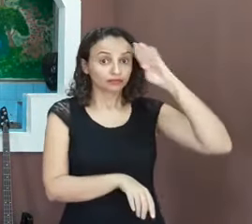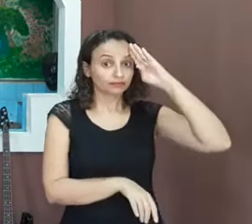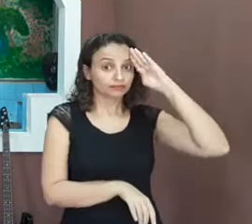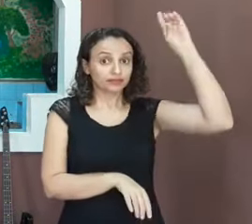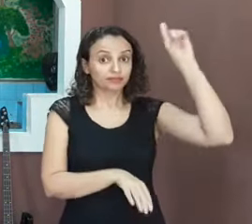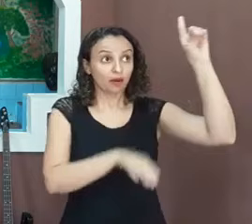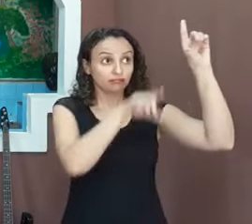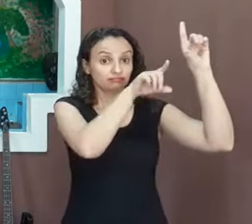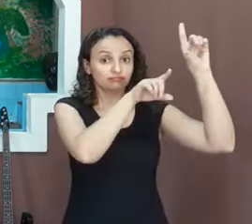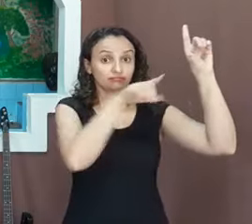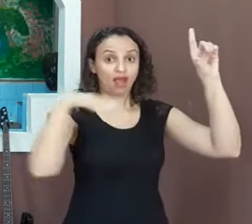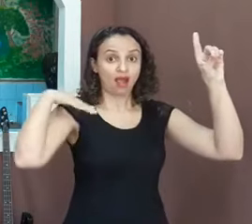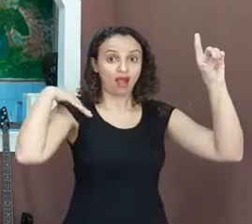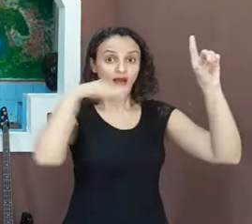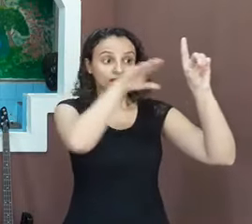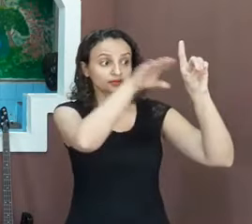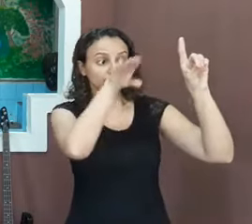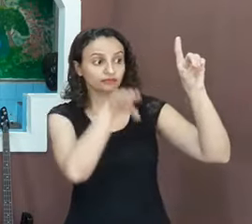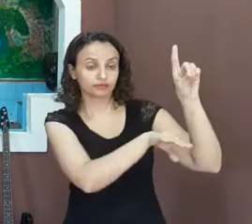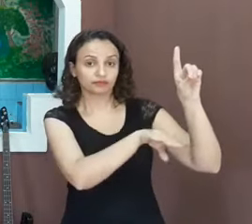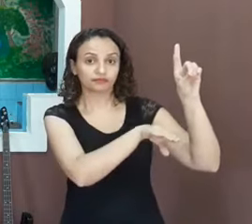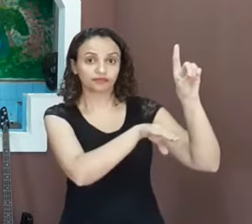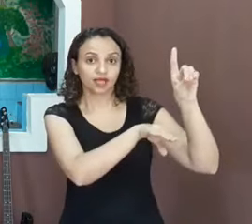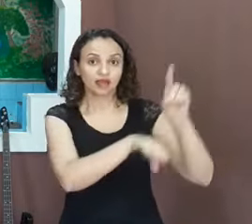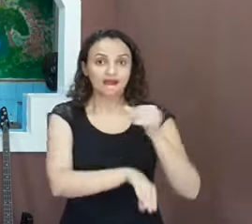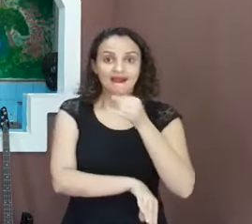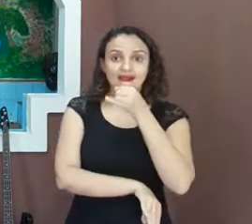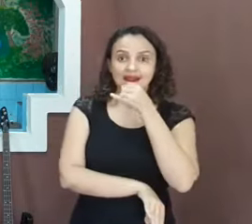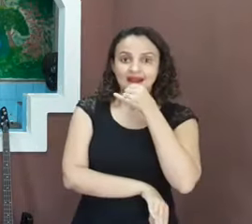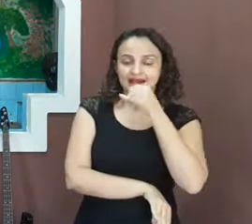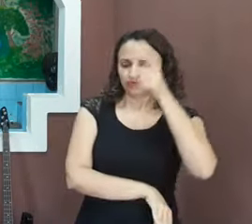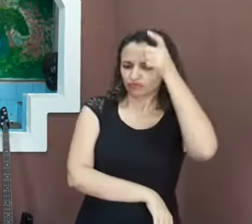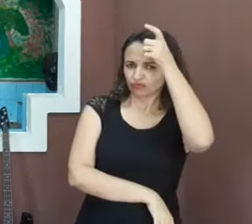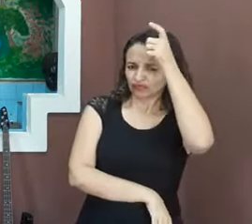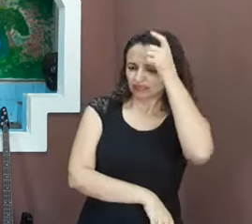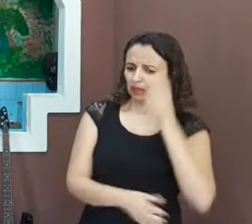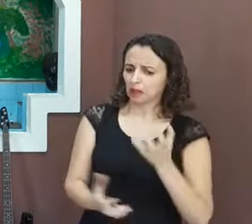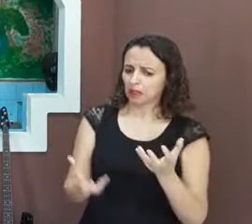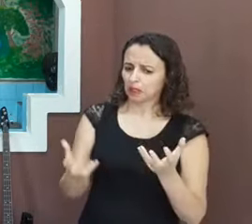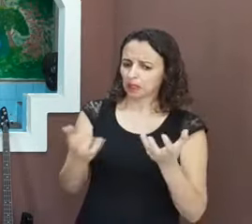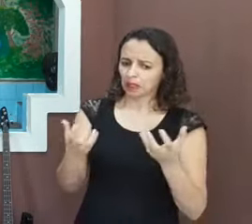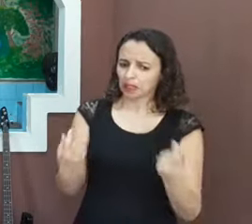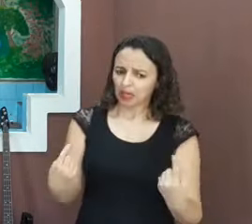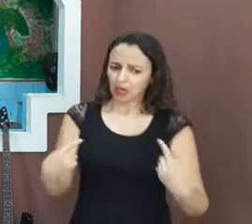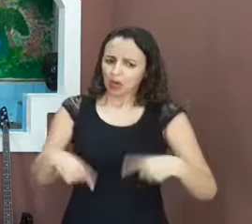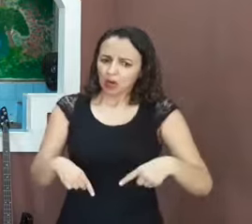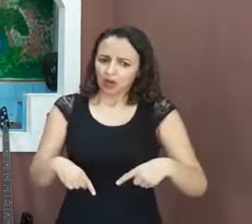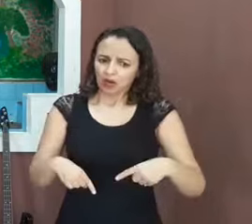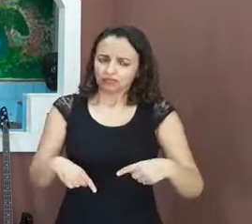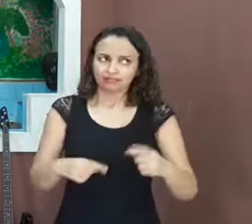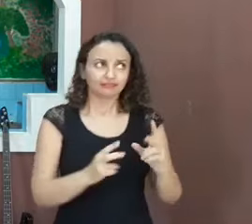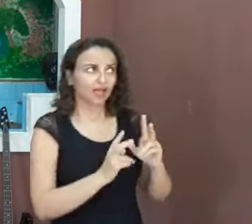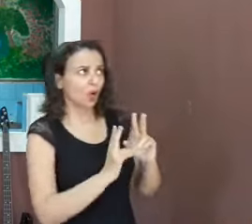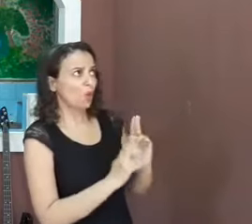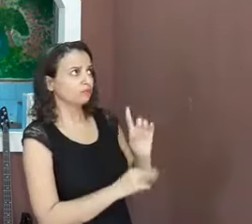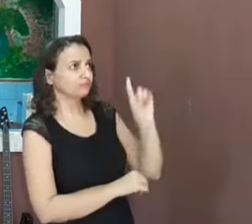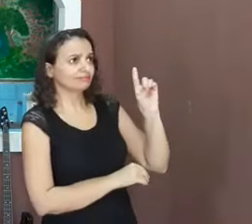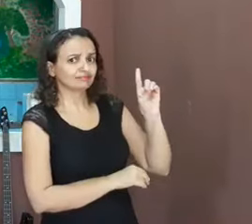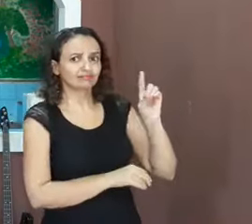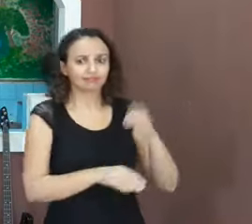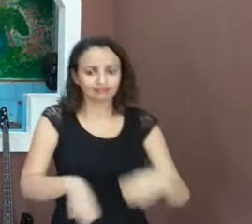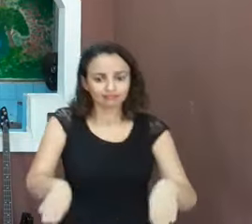de Satanás, o anjo que era um anjo de luz e virou o diabo, porque ele quis se rebelar contra Deus e ir contra essa hierarquia. Nós